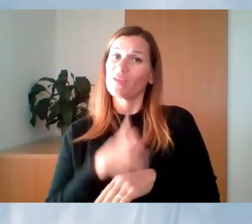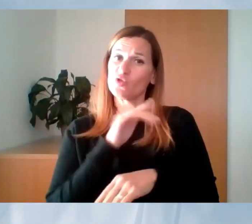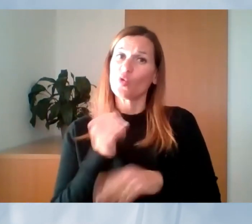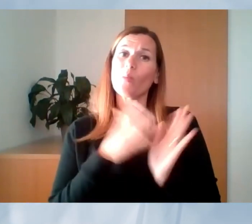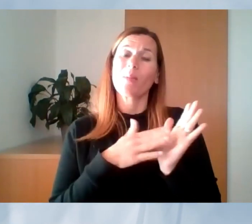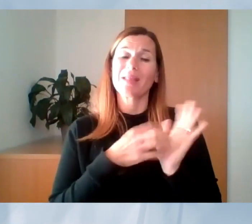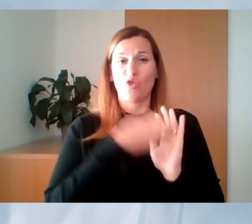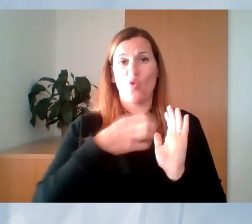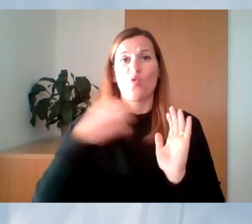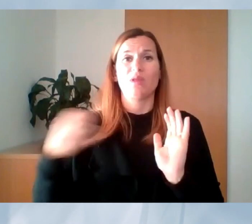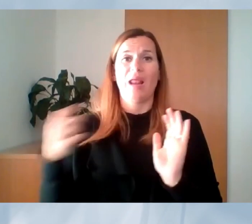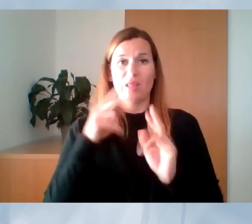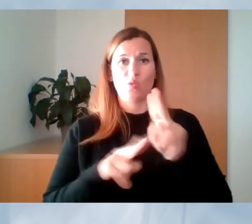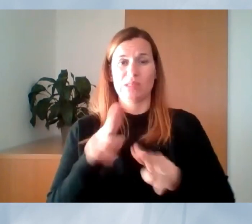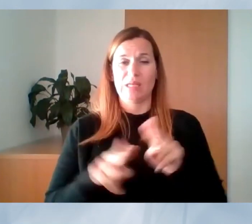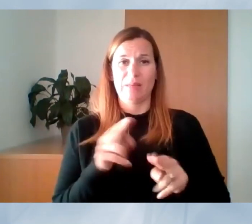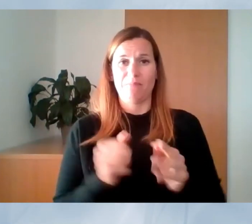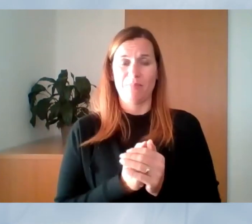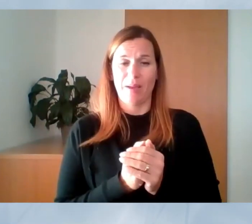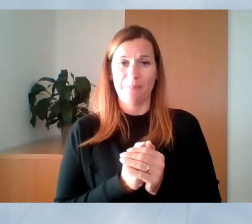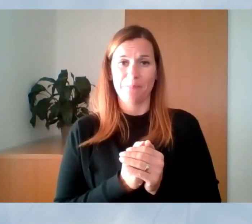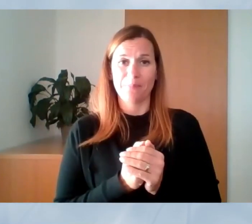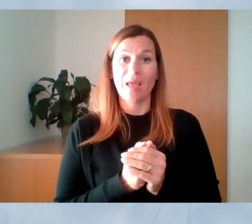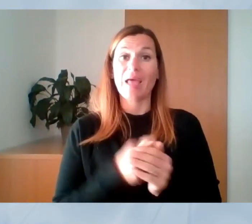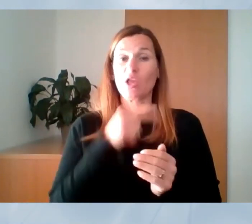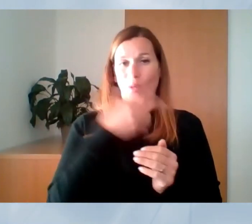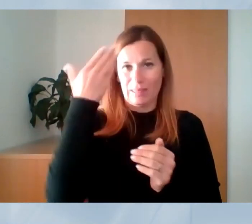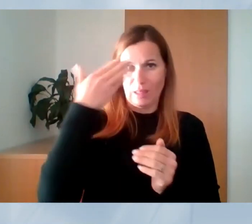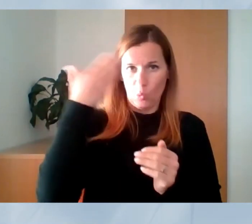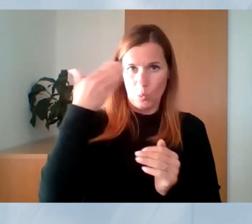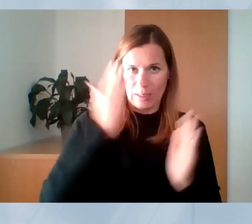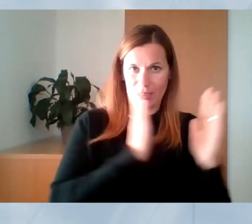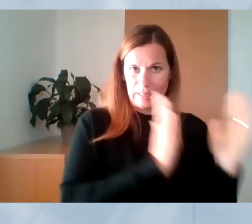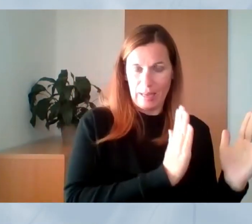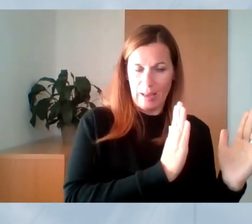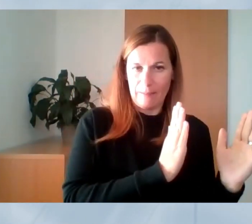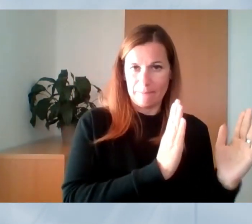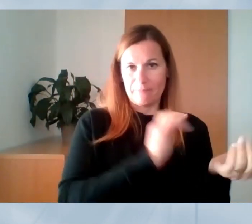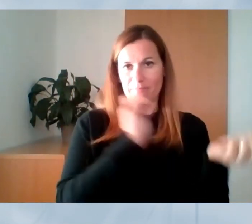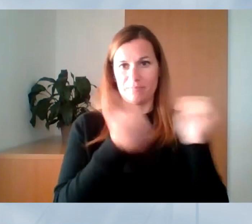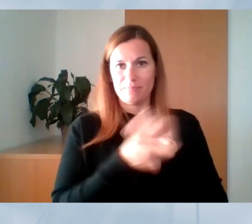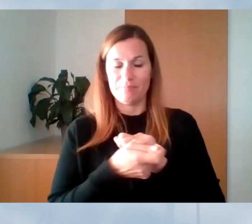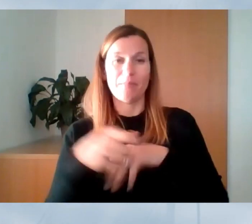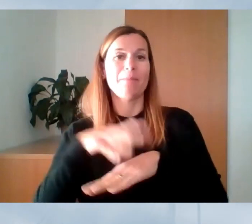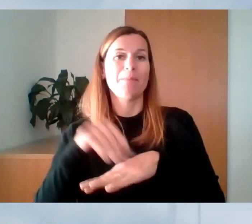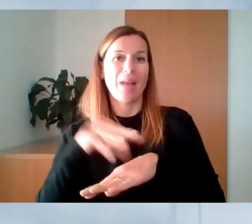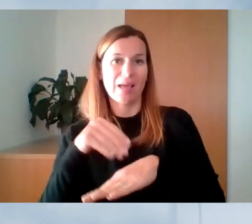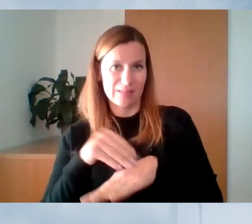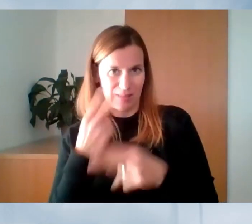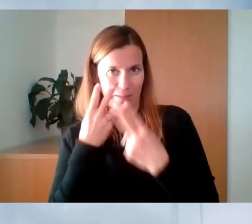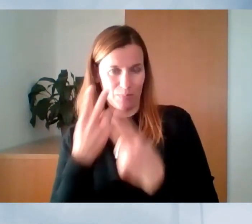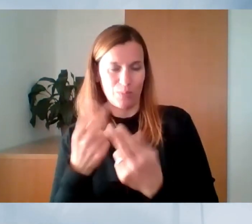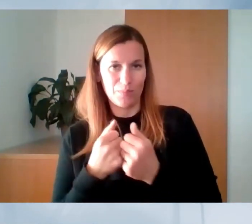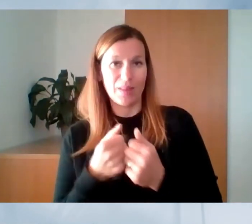je dolgotrajna oskrba, da smo pri tem. Zdaj pa če iz te teorije preskočimo